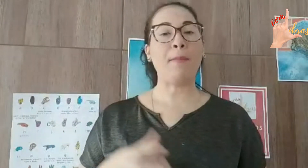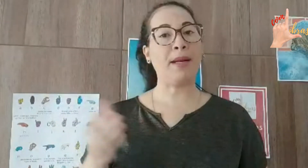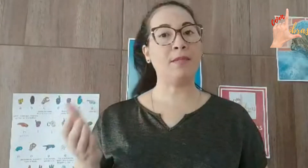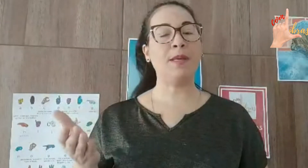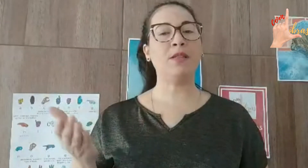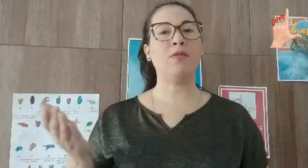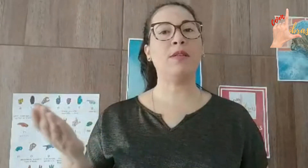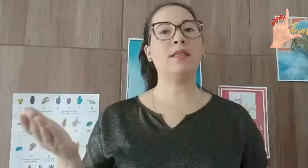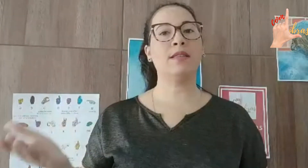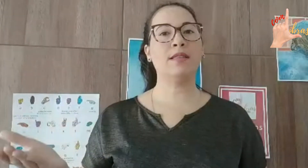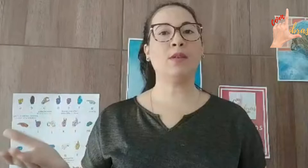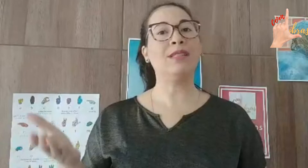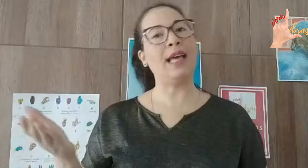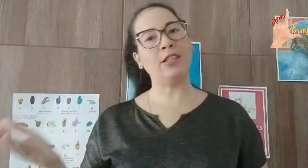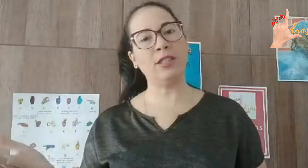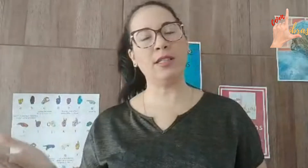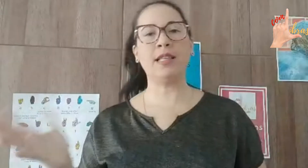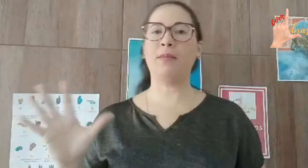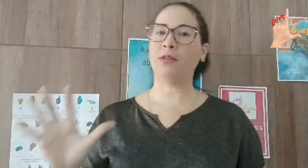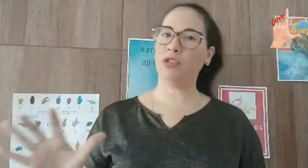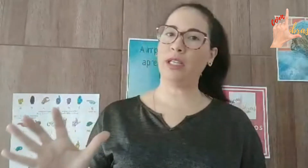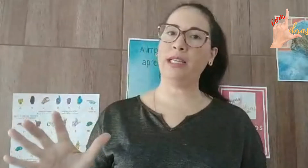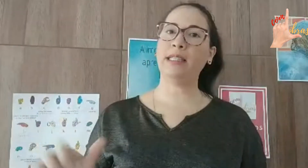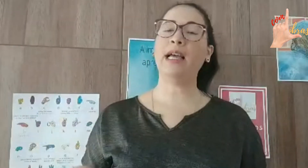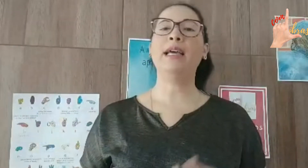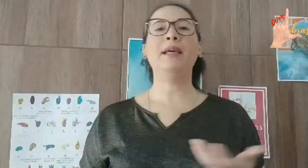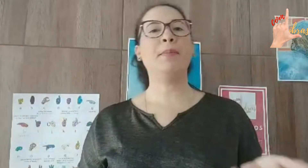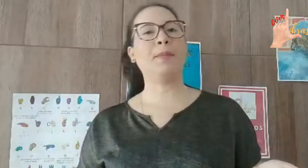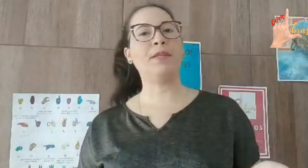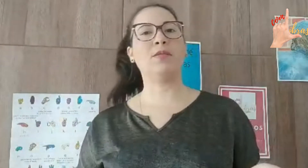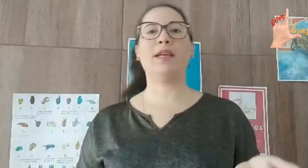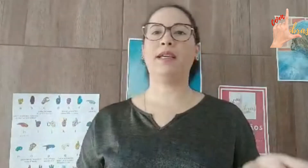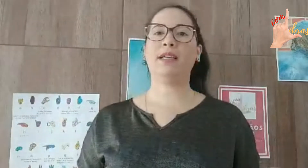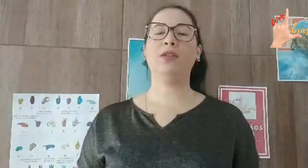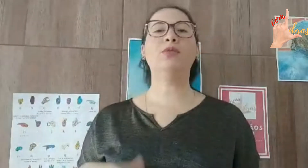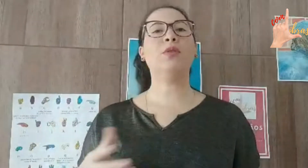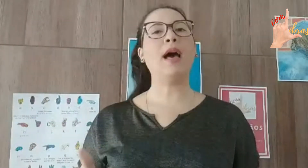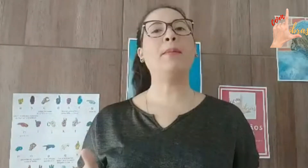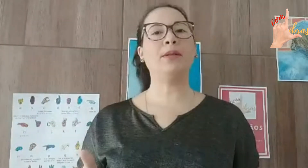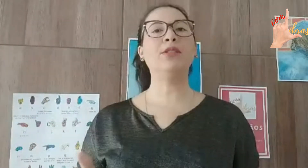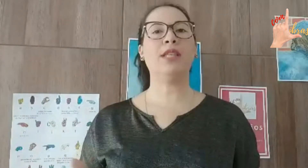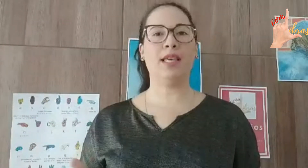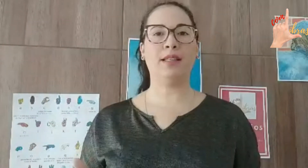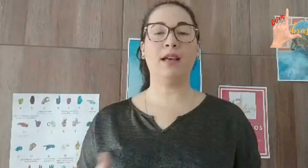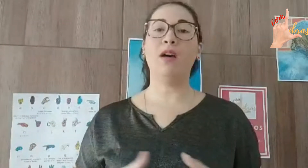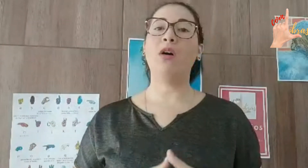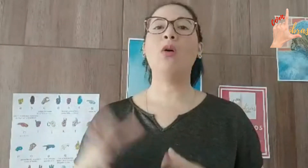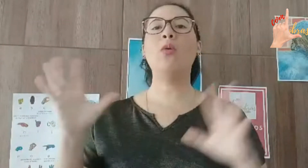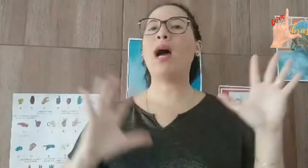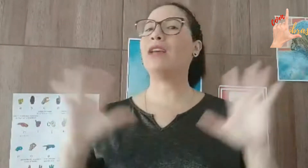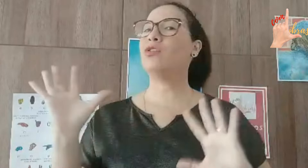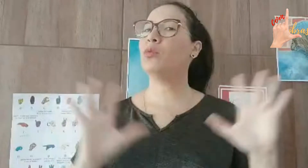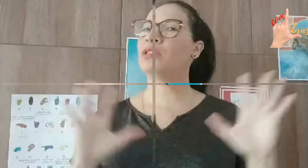Para as pessoas que são destras, a mão direita, e para a pessoa que é canhoto, a mão esquerda, ou as duas